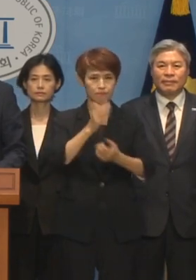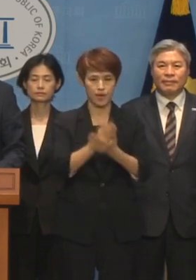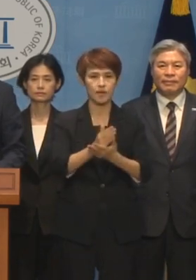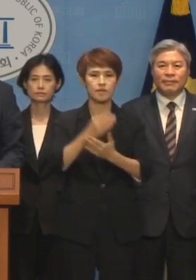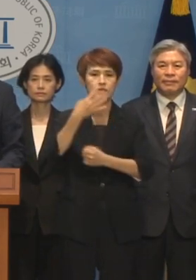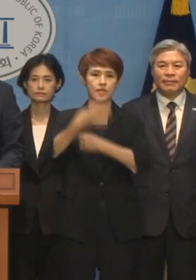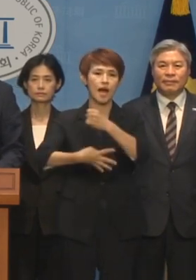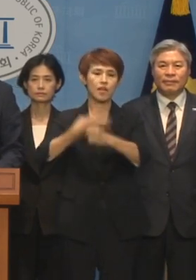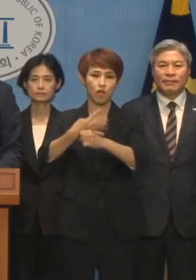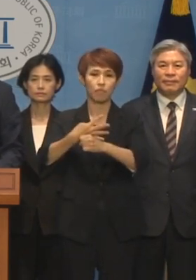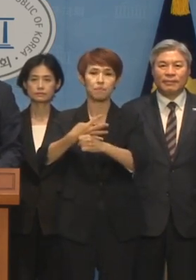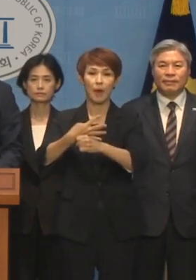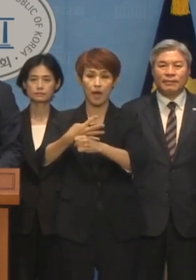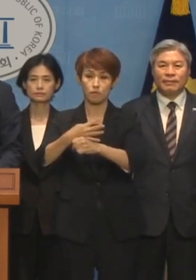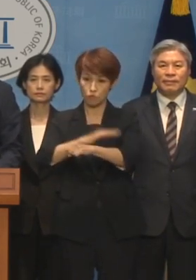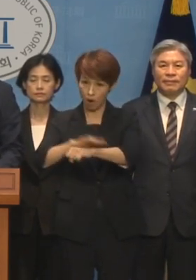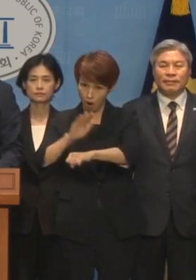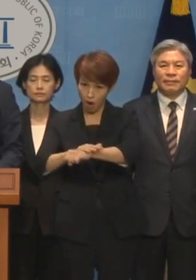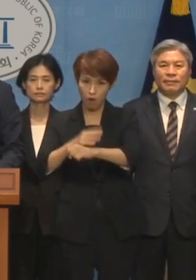4년 중임제로 바꿉니다.